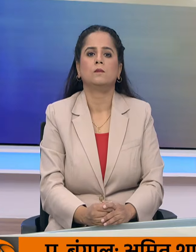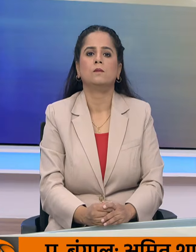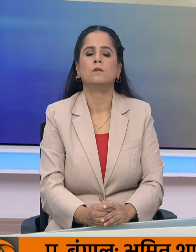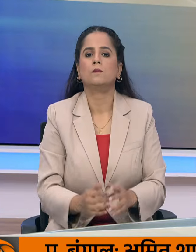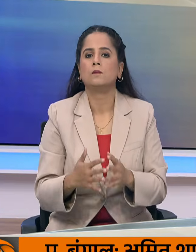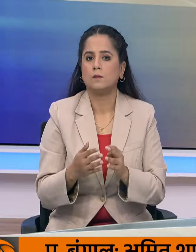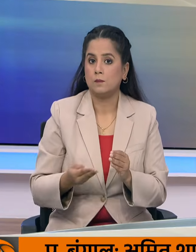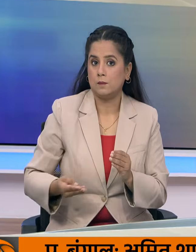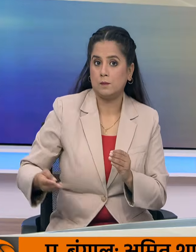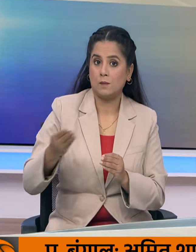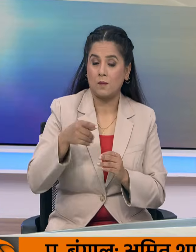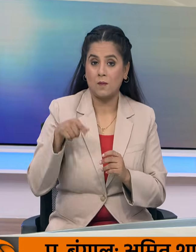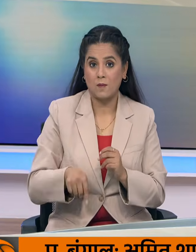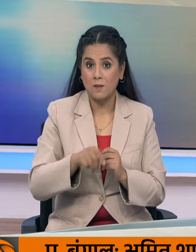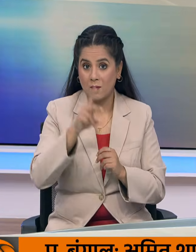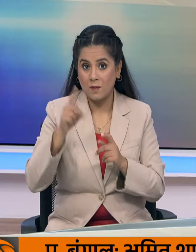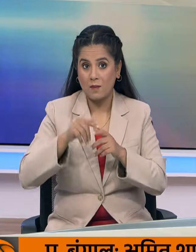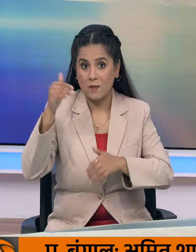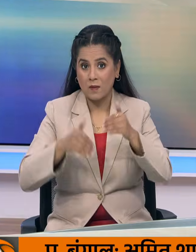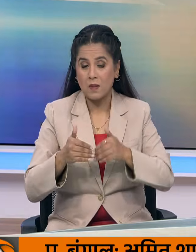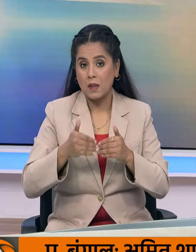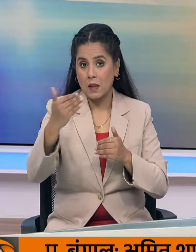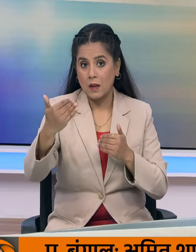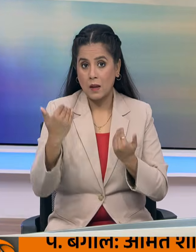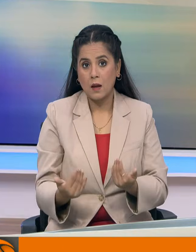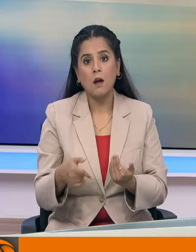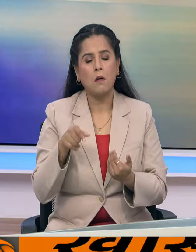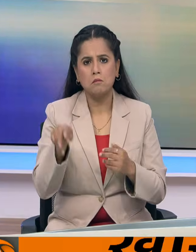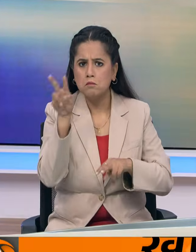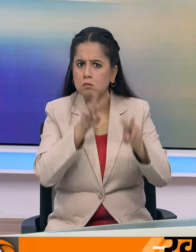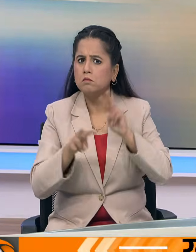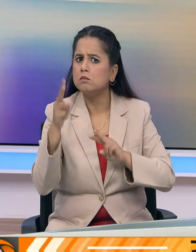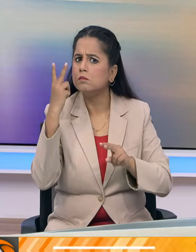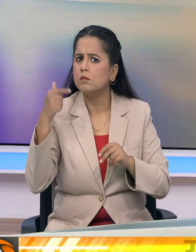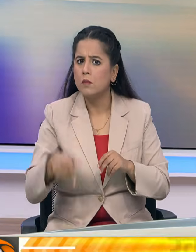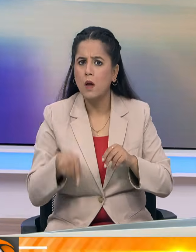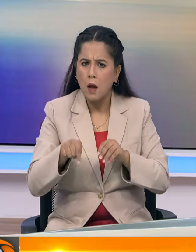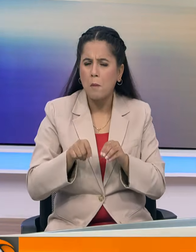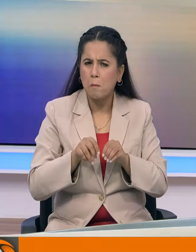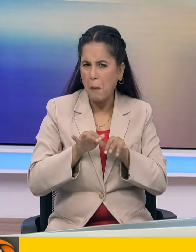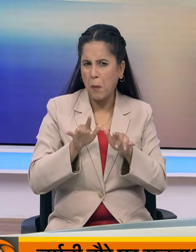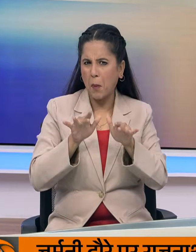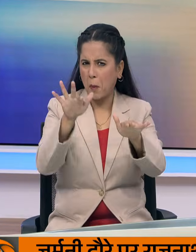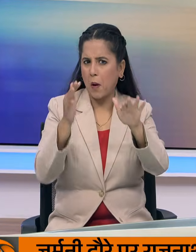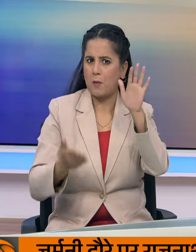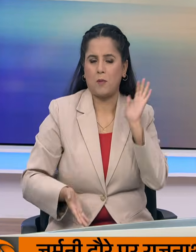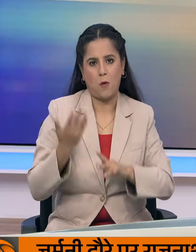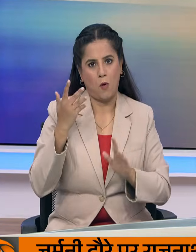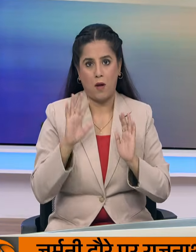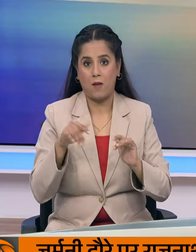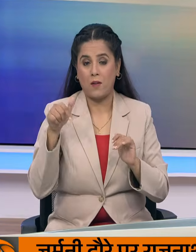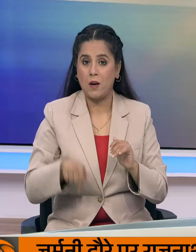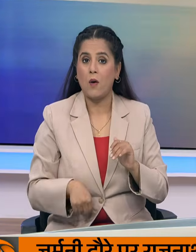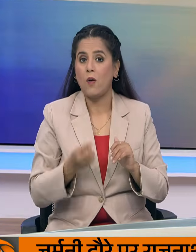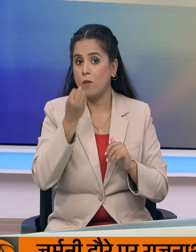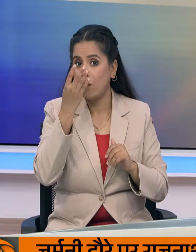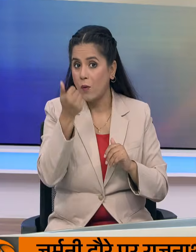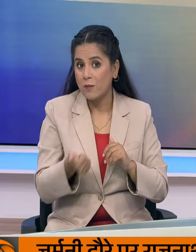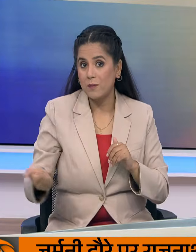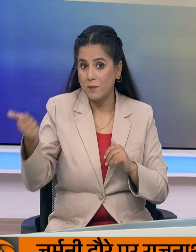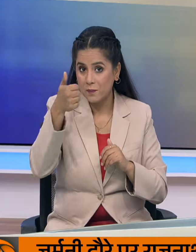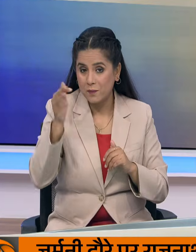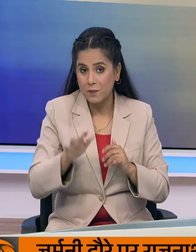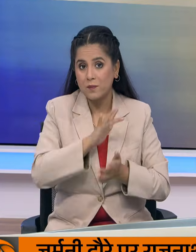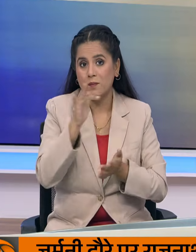और पश्चिम बंगाल में दूसरे चरण के लिए चुनाव अगर देखा जाए तो चुनाव प्रचार अब जोर पकड़ता नजर आ रहा है। आज भाजपा के वरिष्ठ नेता